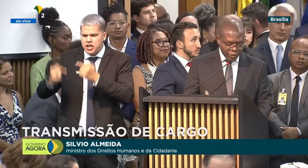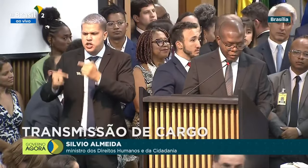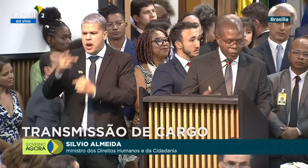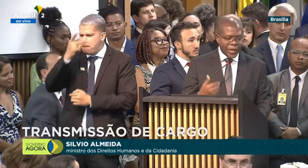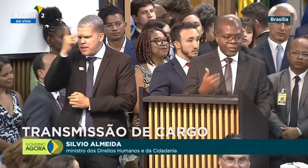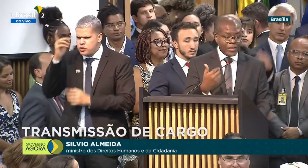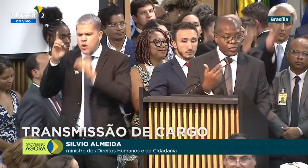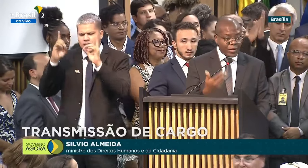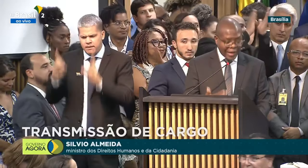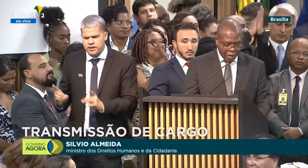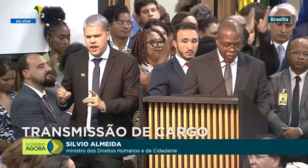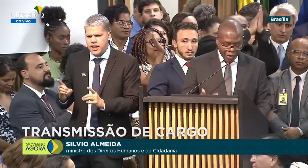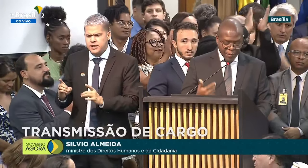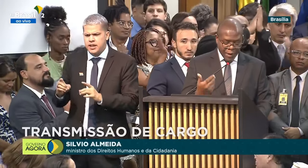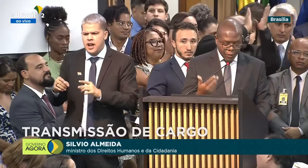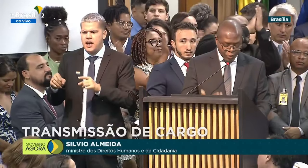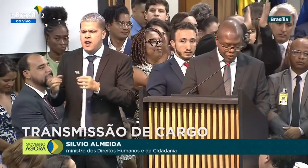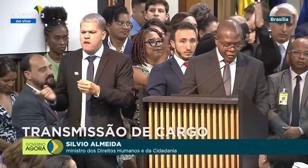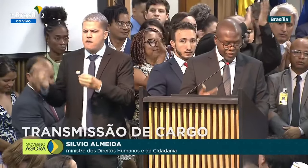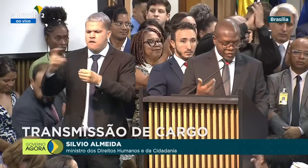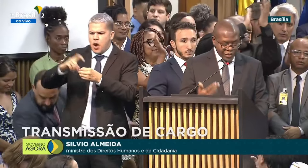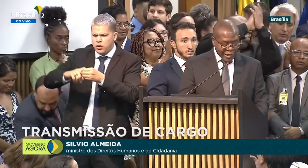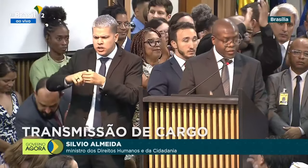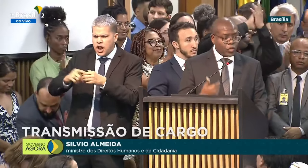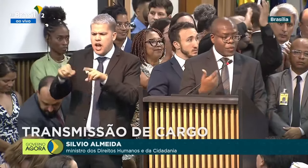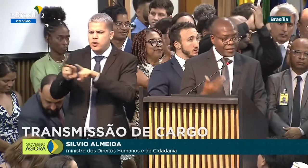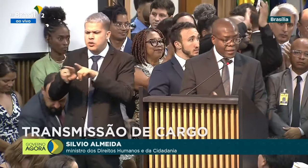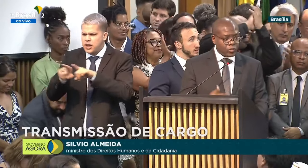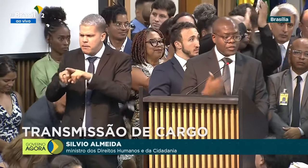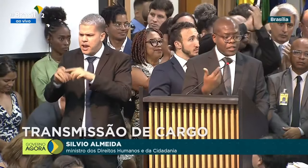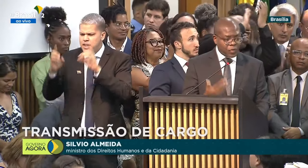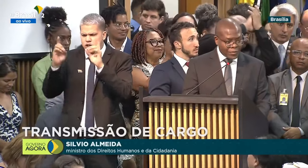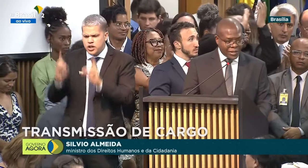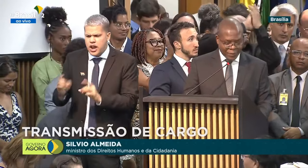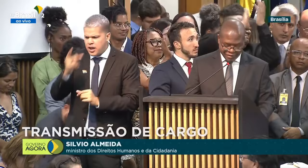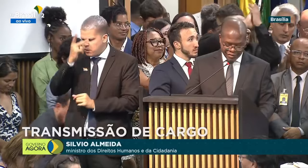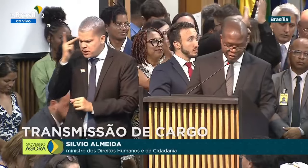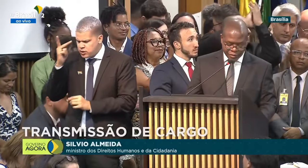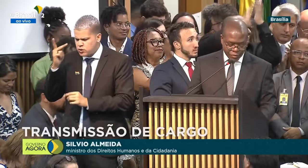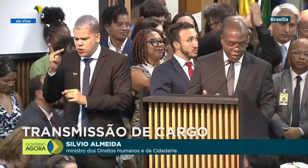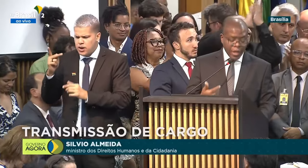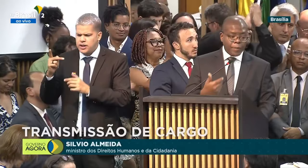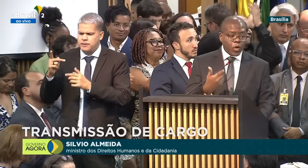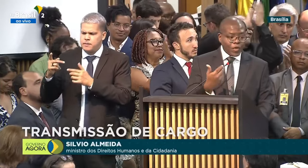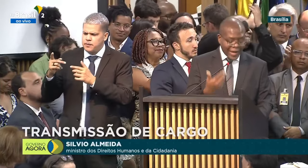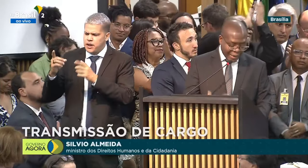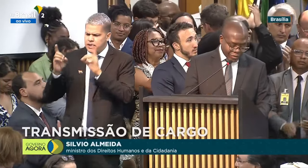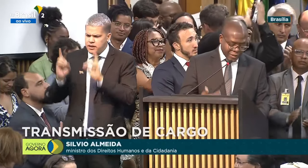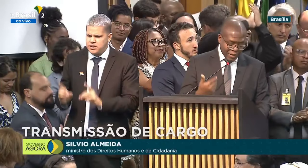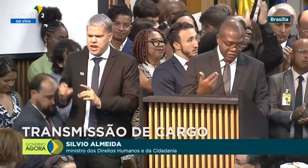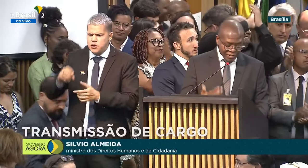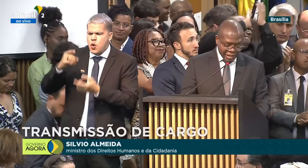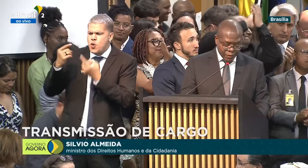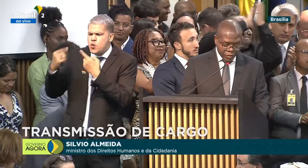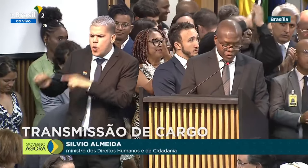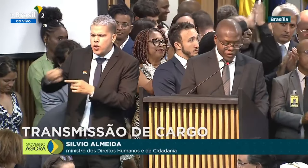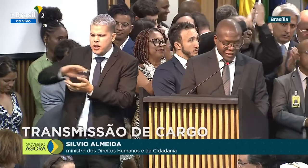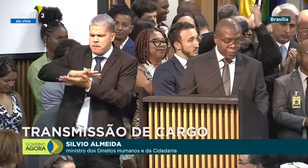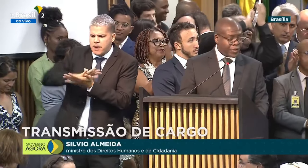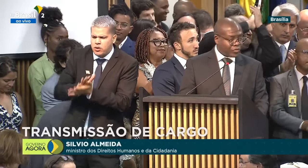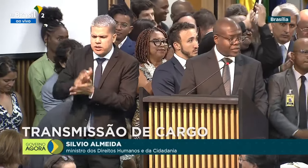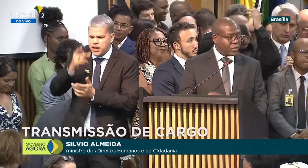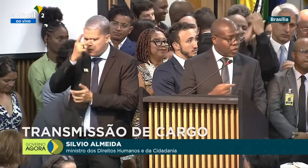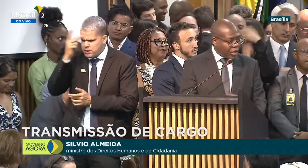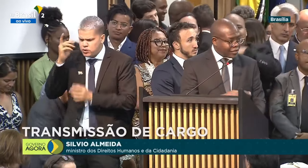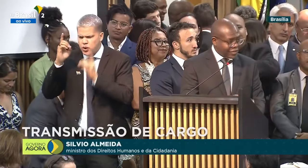retomando um plano nacional para a promoção de seus direitos e combatendo todas as formas de capacitismo procuraremos também avançar na promoção